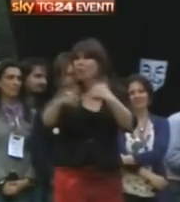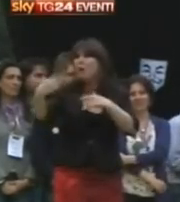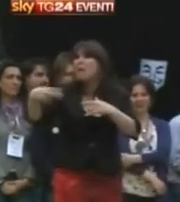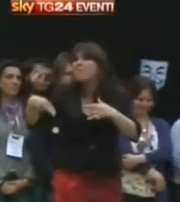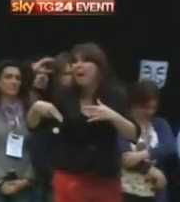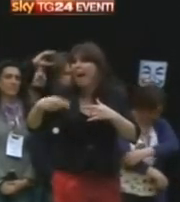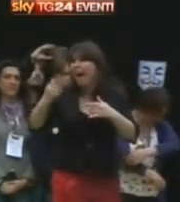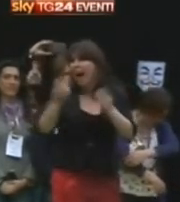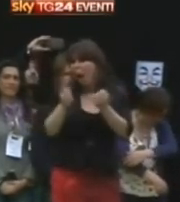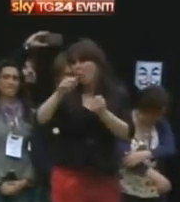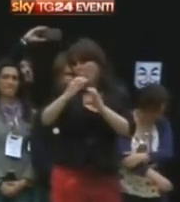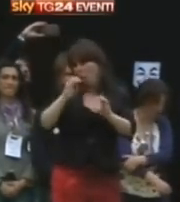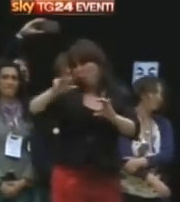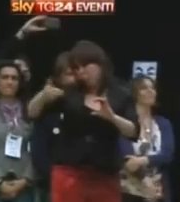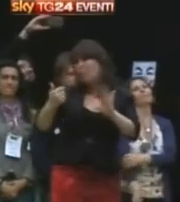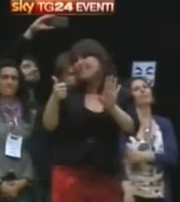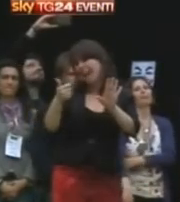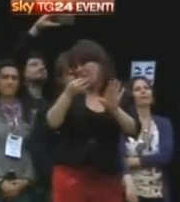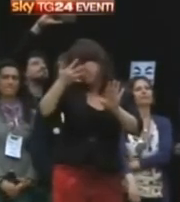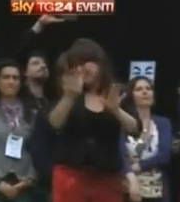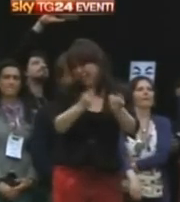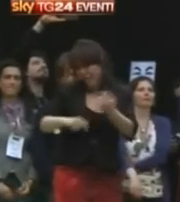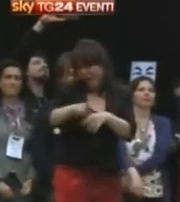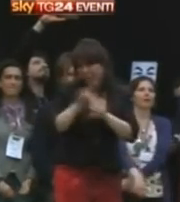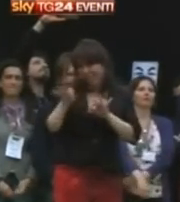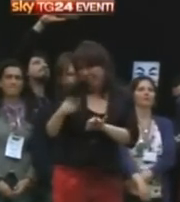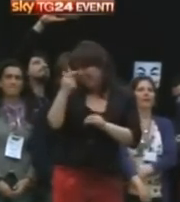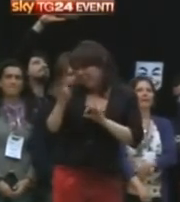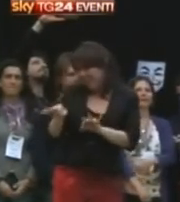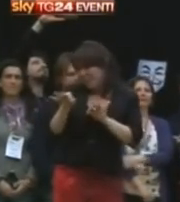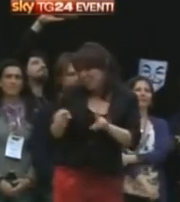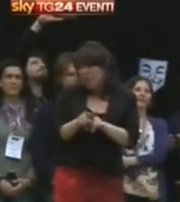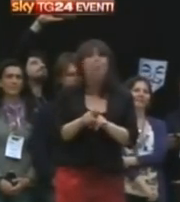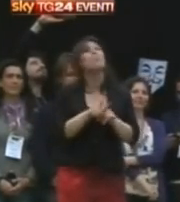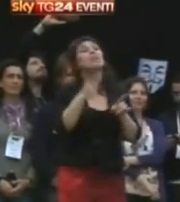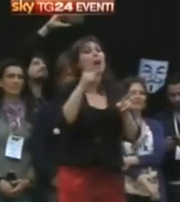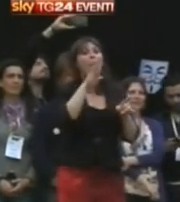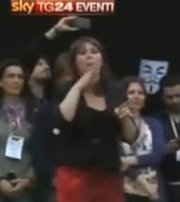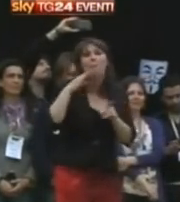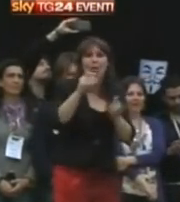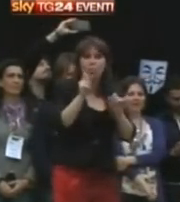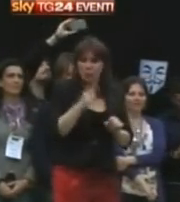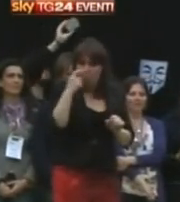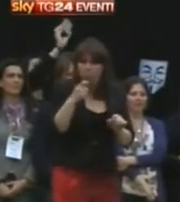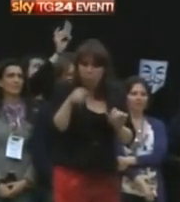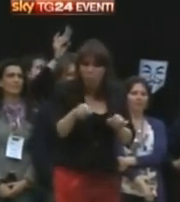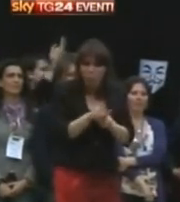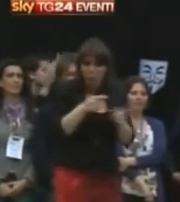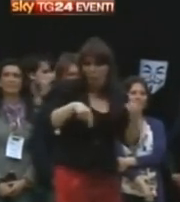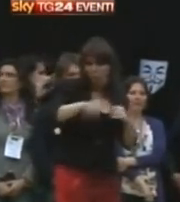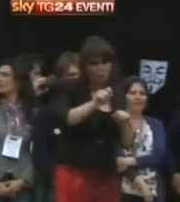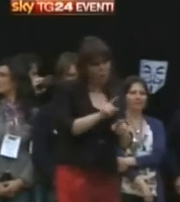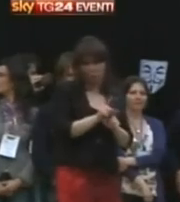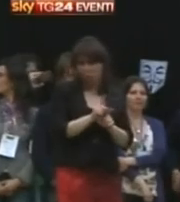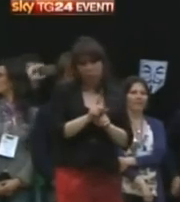Allora si può assistere una roba così, si può a vedere la menzogna, così la menzogna, avvallata dai mezzi